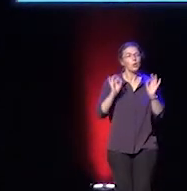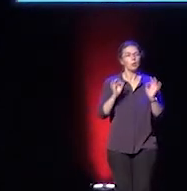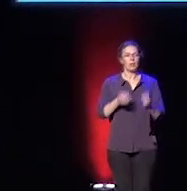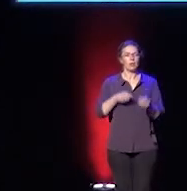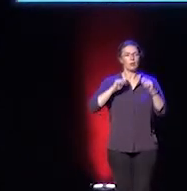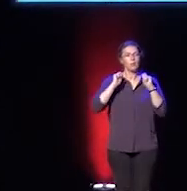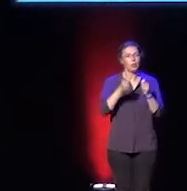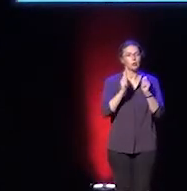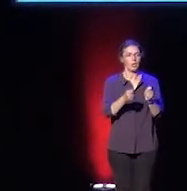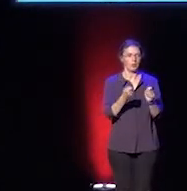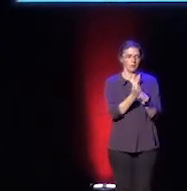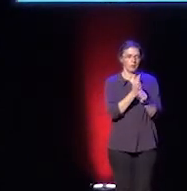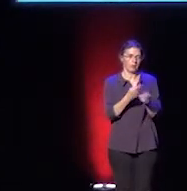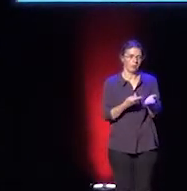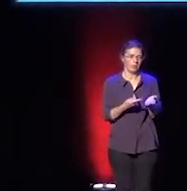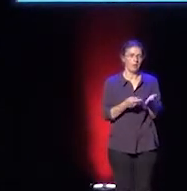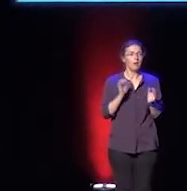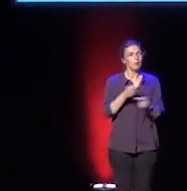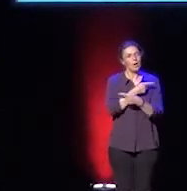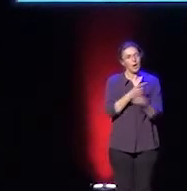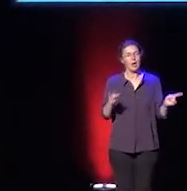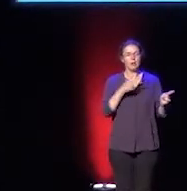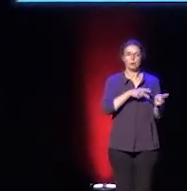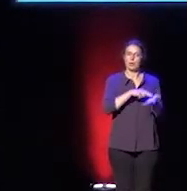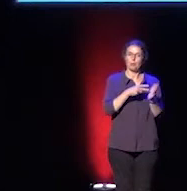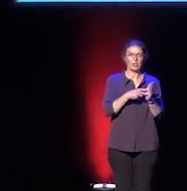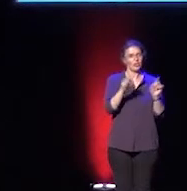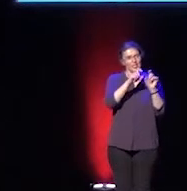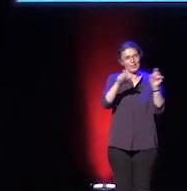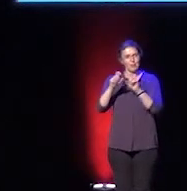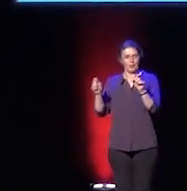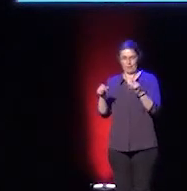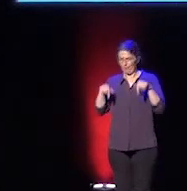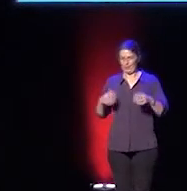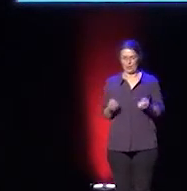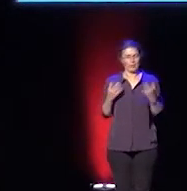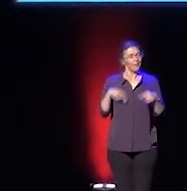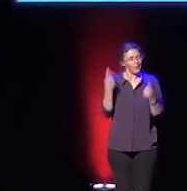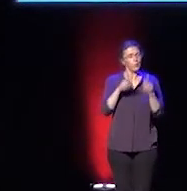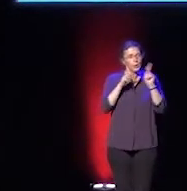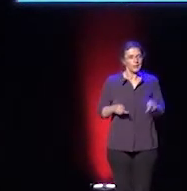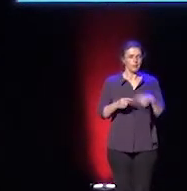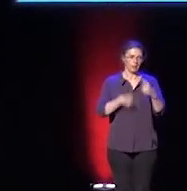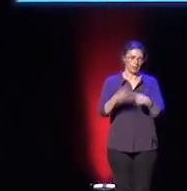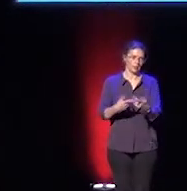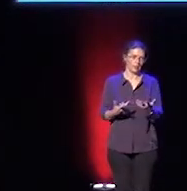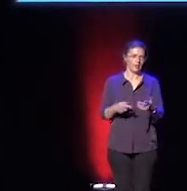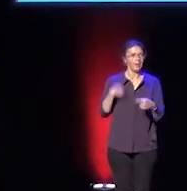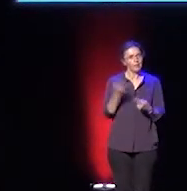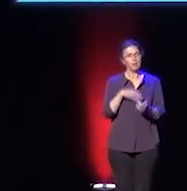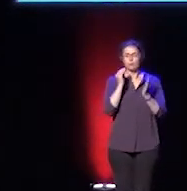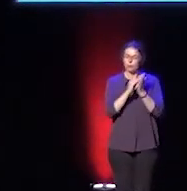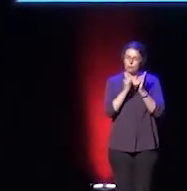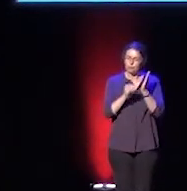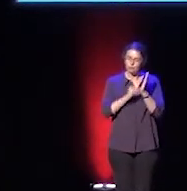Vorschläge. Wir haben für alle sozialpolitischen Themen unserer Zeit Konzepte entwickelt. Wir haben sie